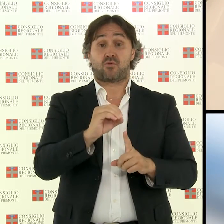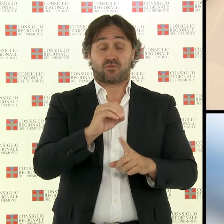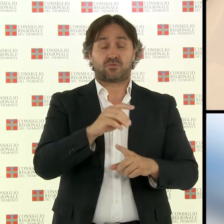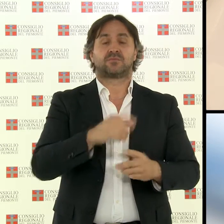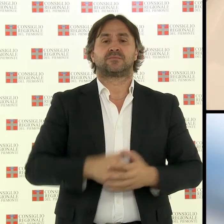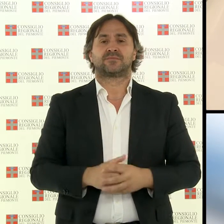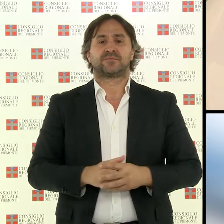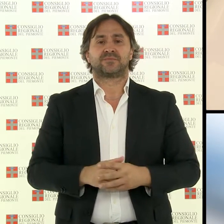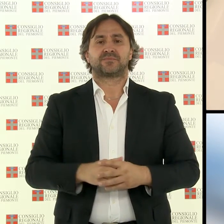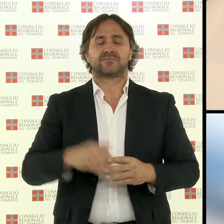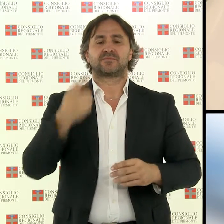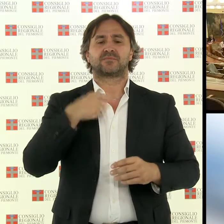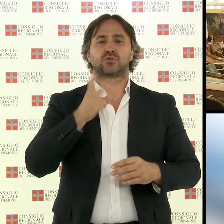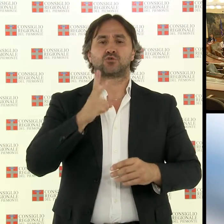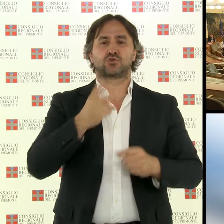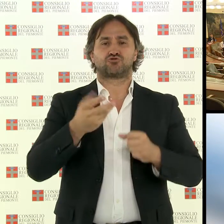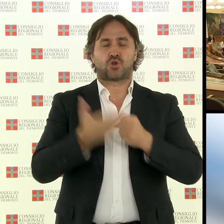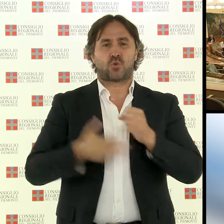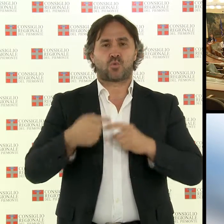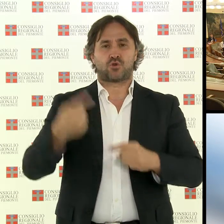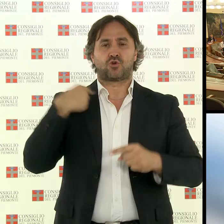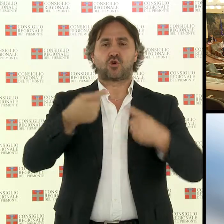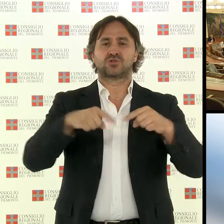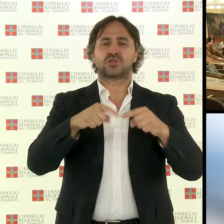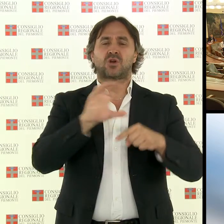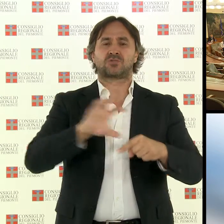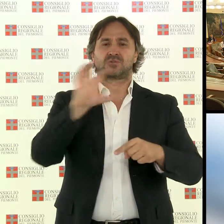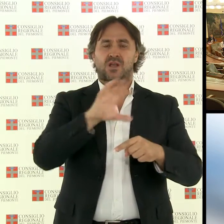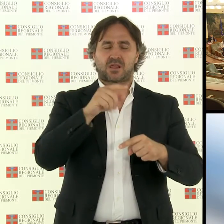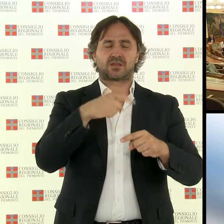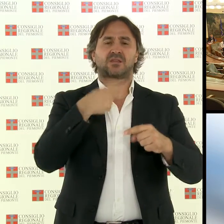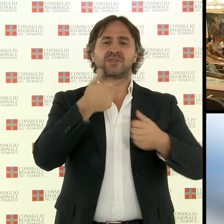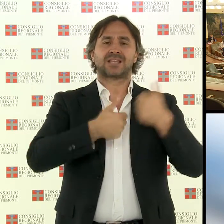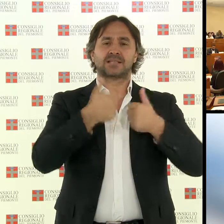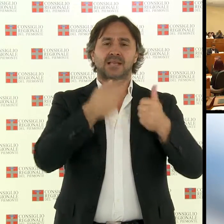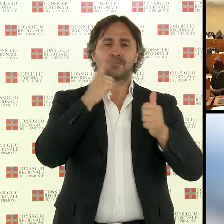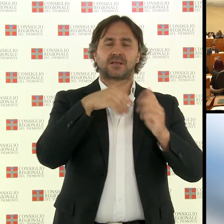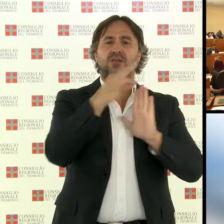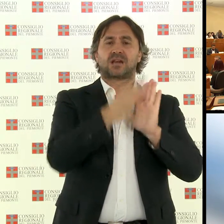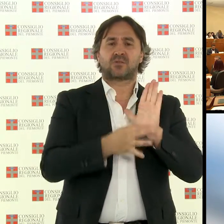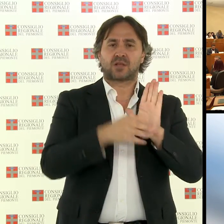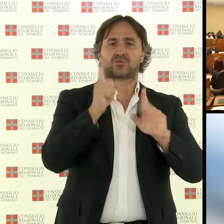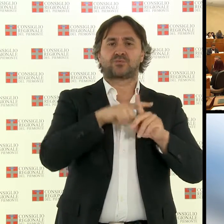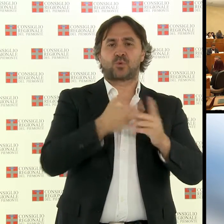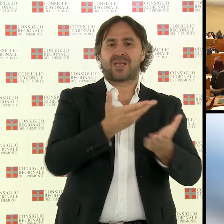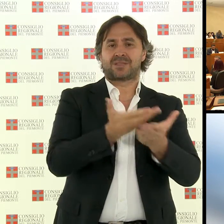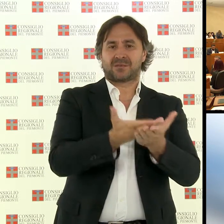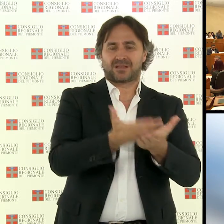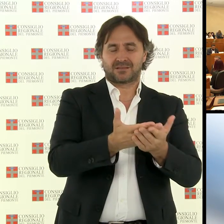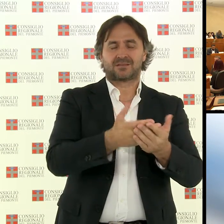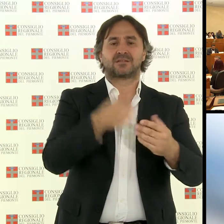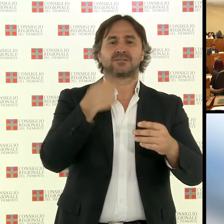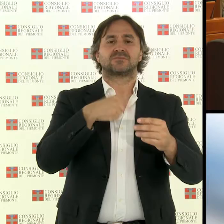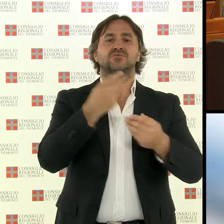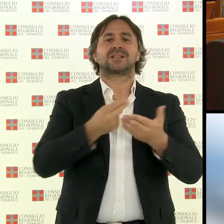Nella seduta del 12 luglio il Consiglio regionale ha proseguito l'esame dell'articolato e degli emendamenti al disegno di legge sulla